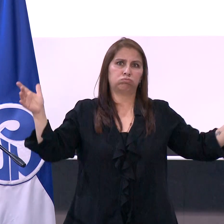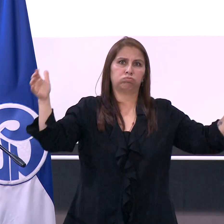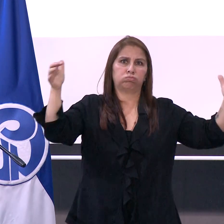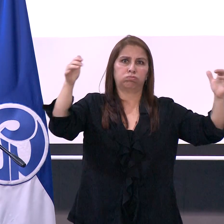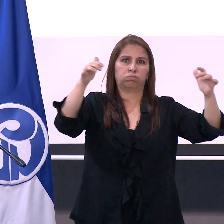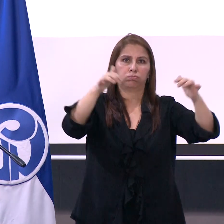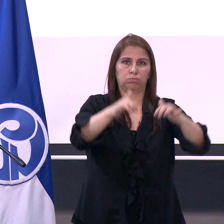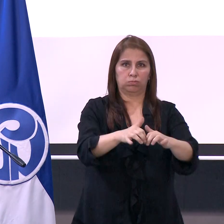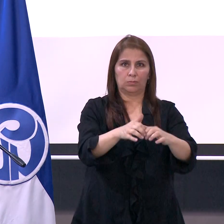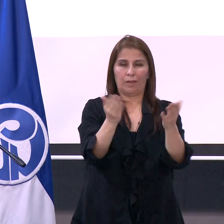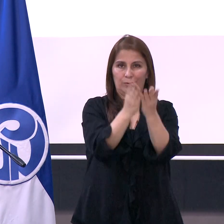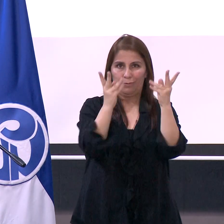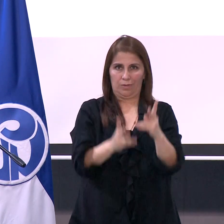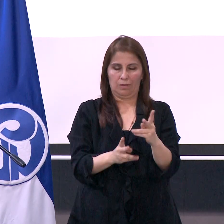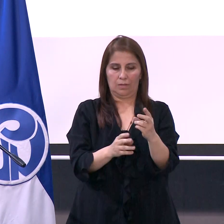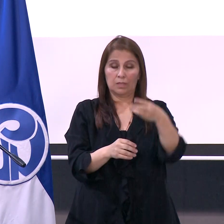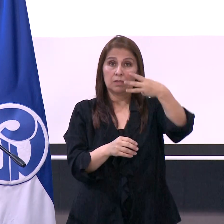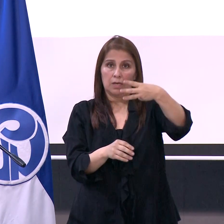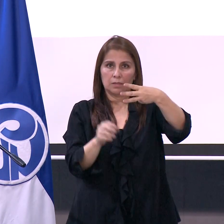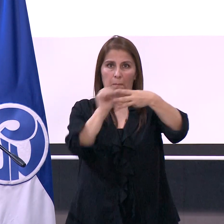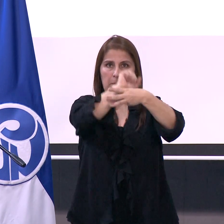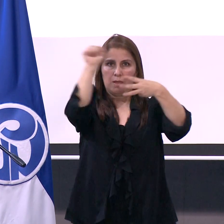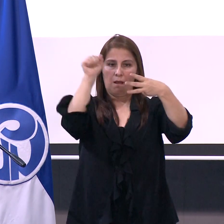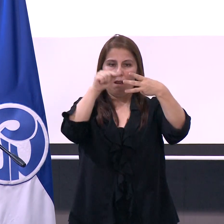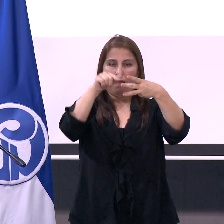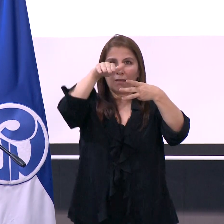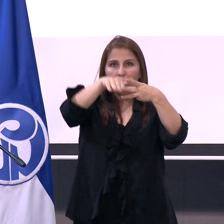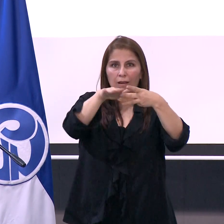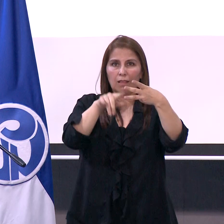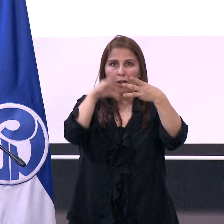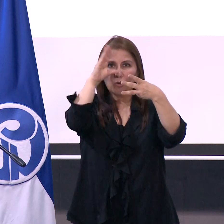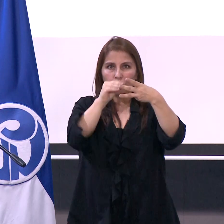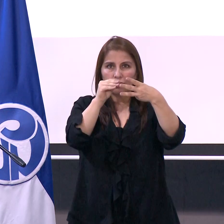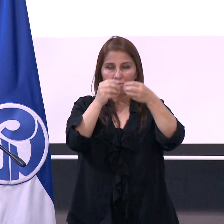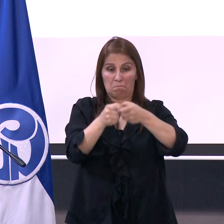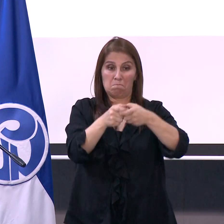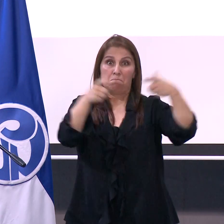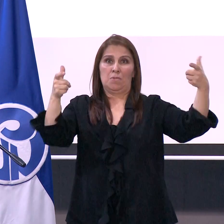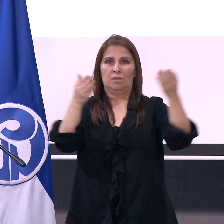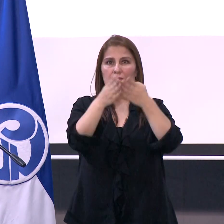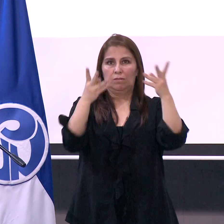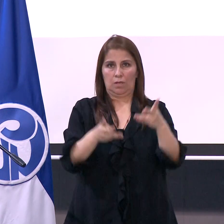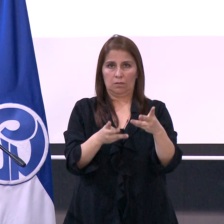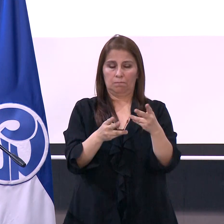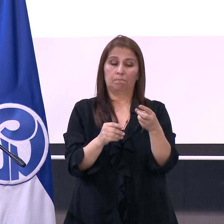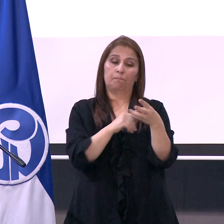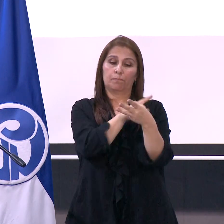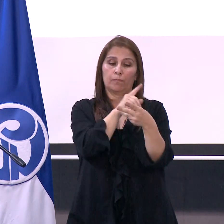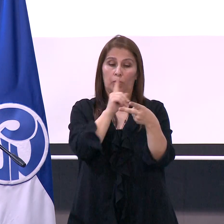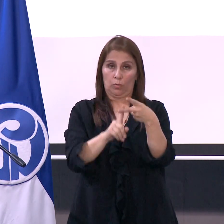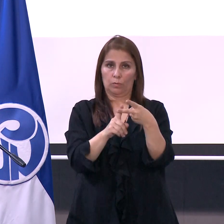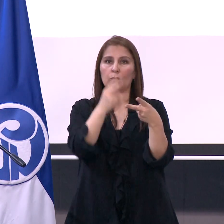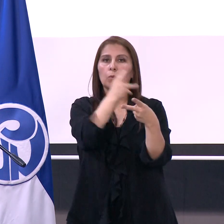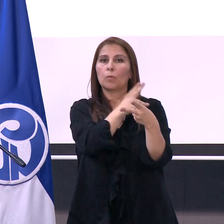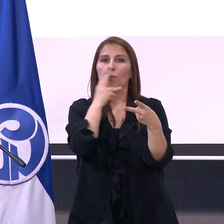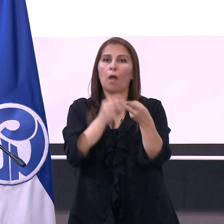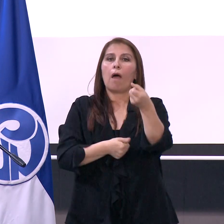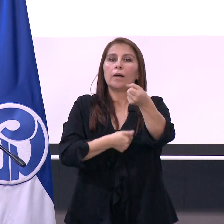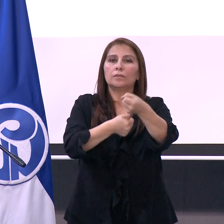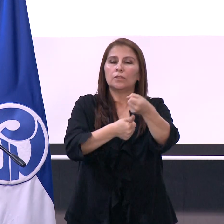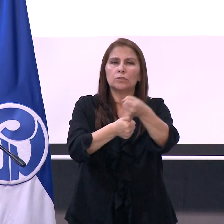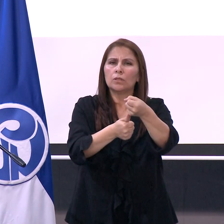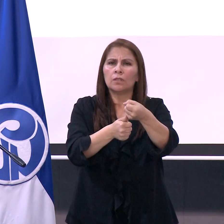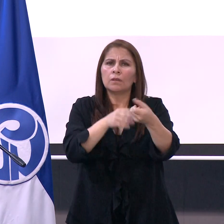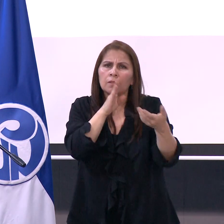tres jornadas mañana tarde y noche se comprometió a asesorar a la universidad a los